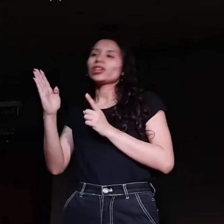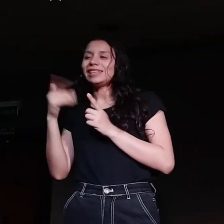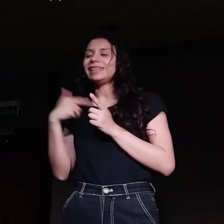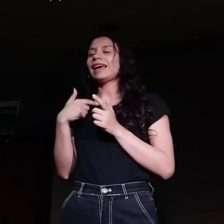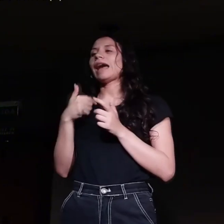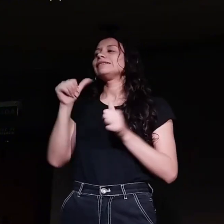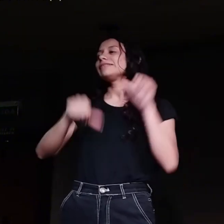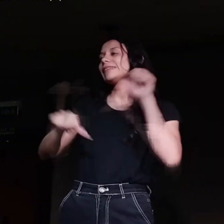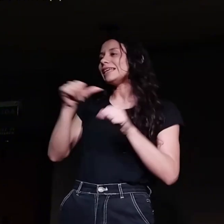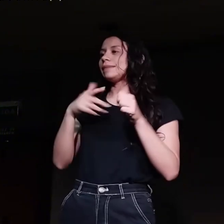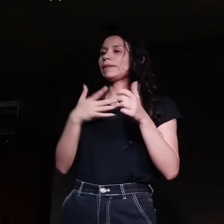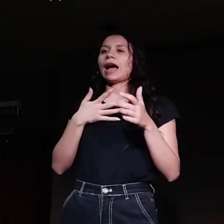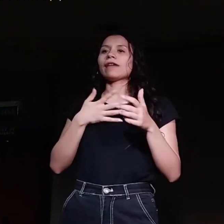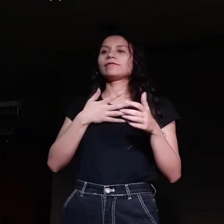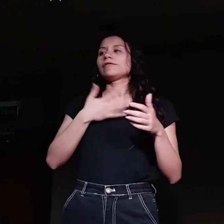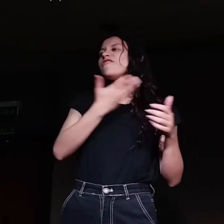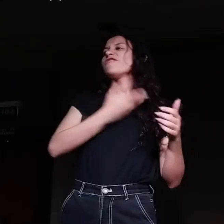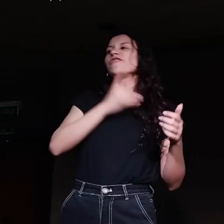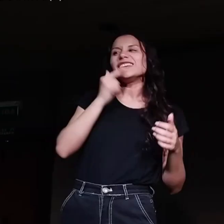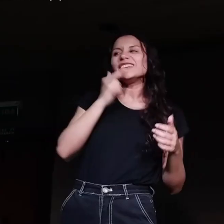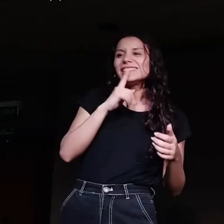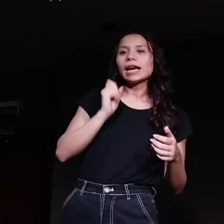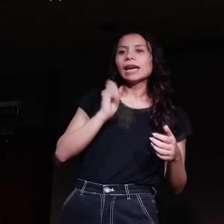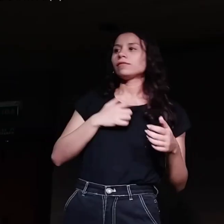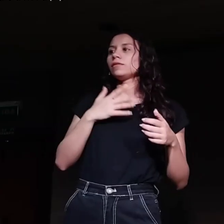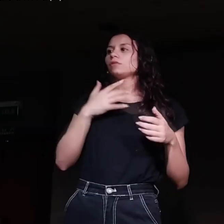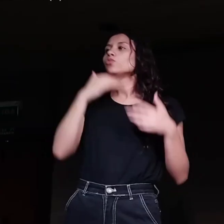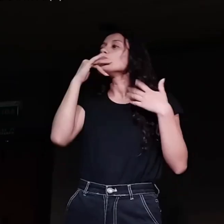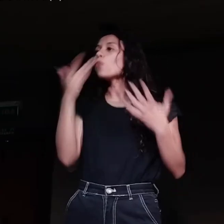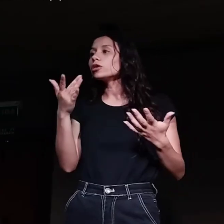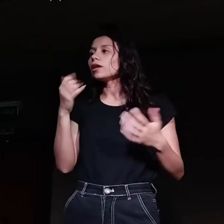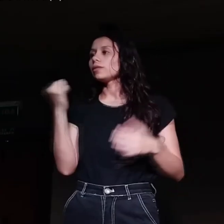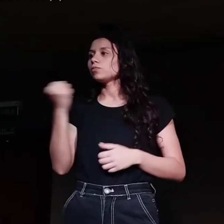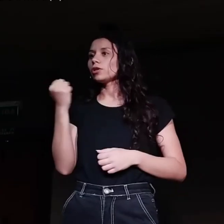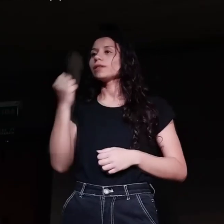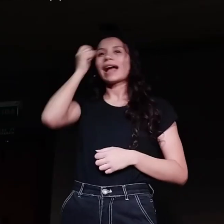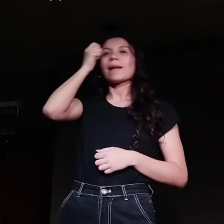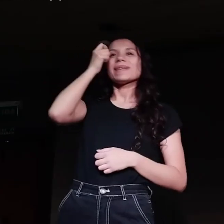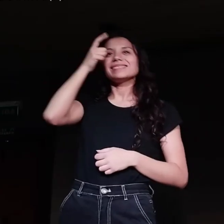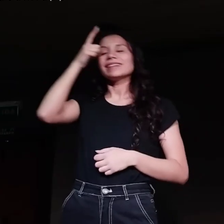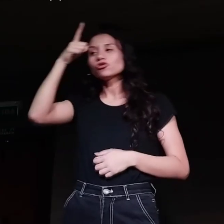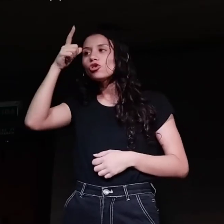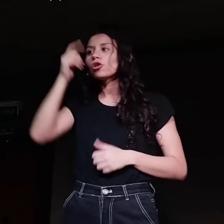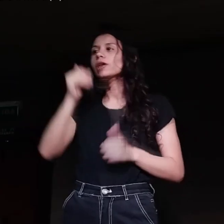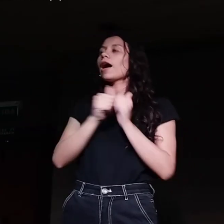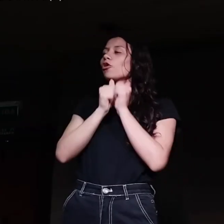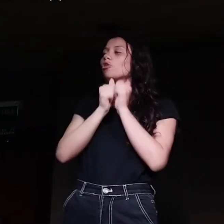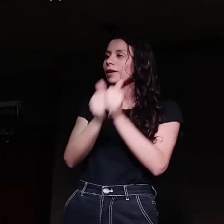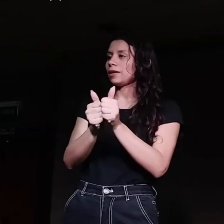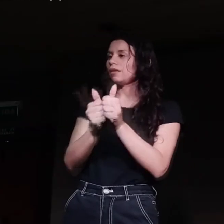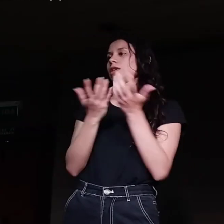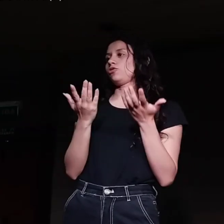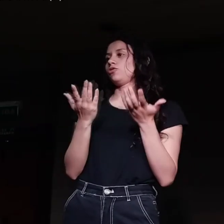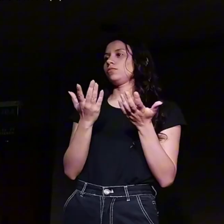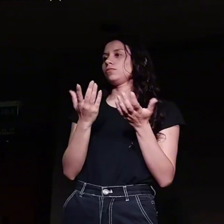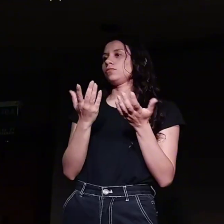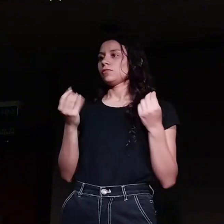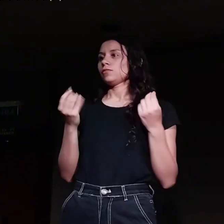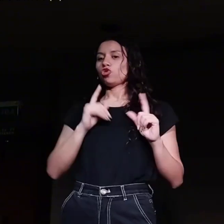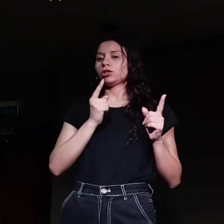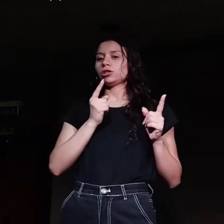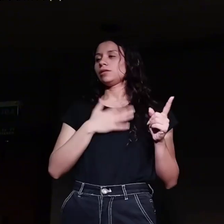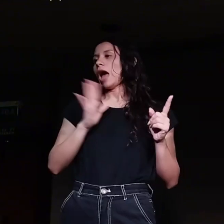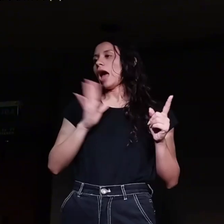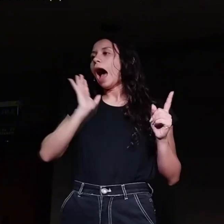importante hacer el otro acompañamiento, ¿no es cierto? Esa es nuestra idea de concebir la docencia,